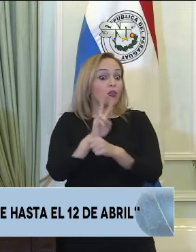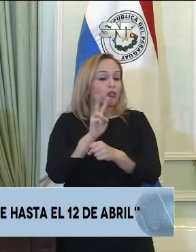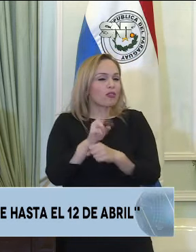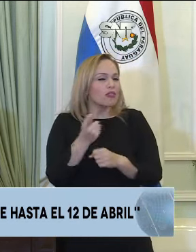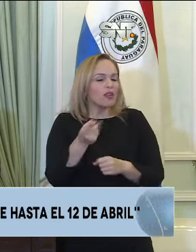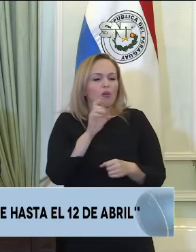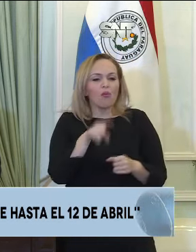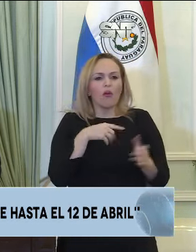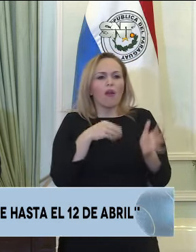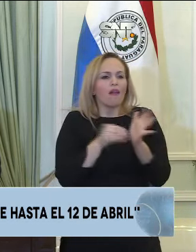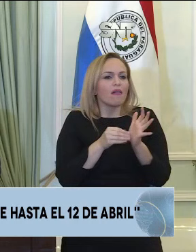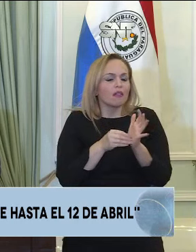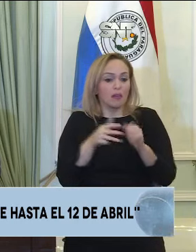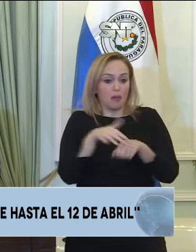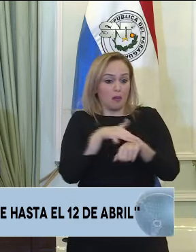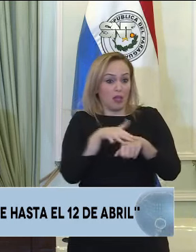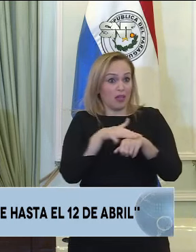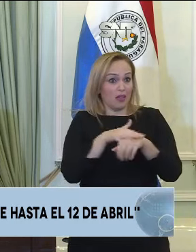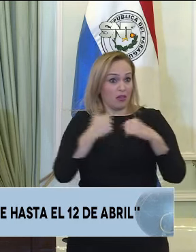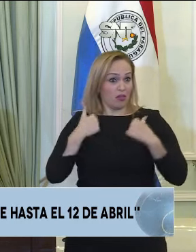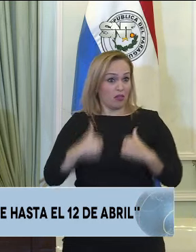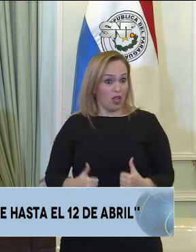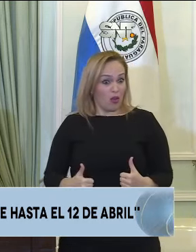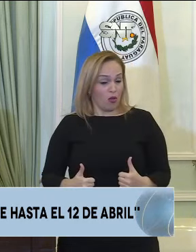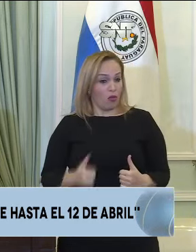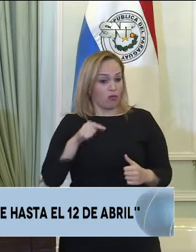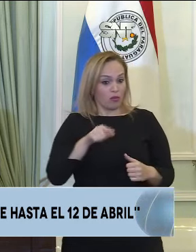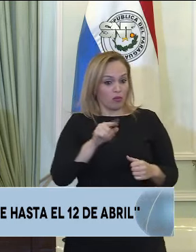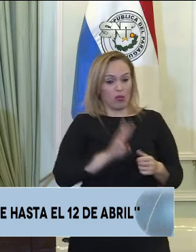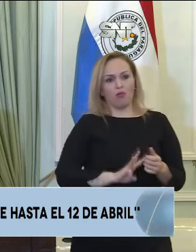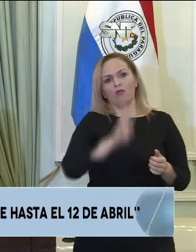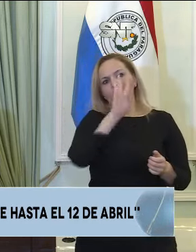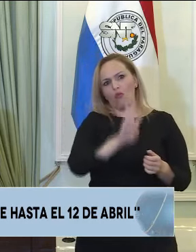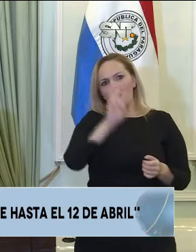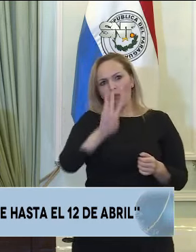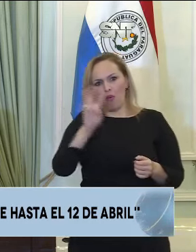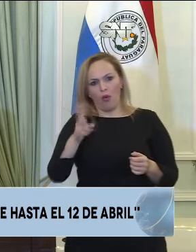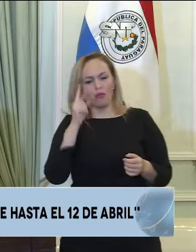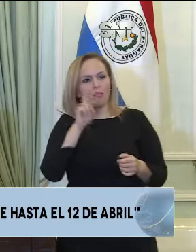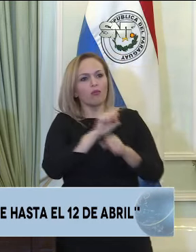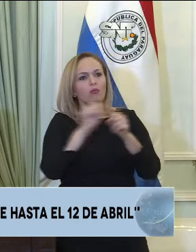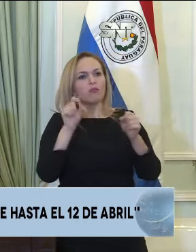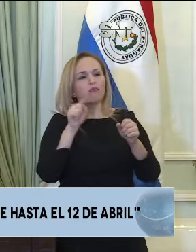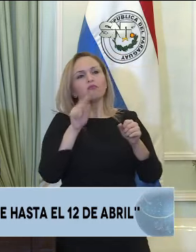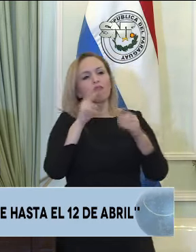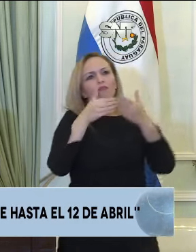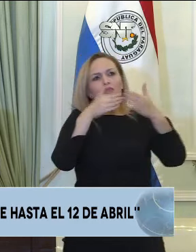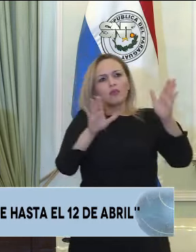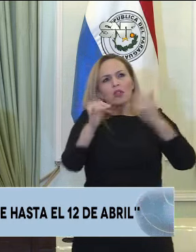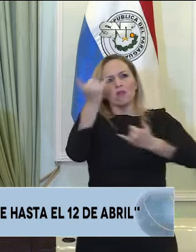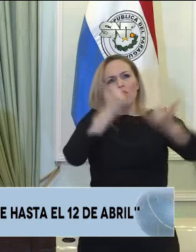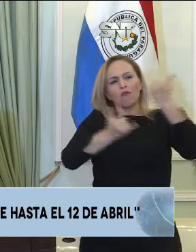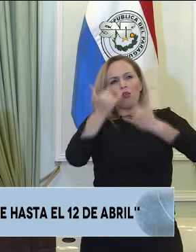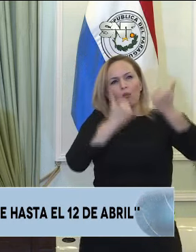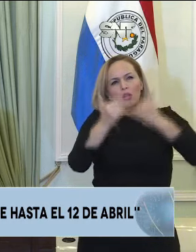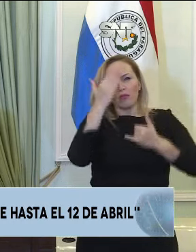recomendaciones que emite el Ministerio de Salud Pública que están en la página web y que son trasladadas a todo